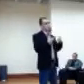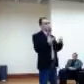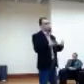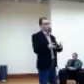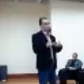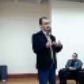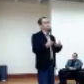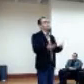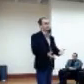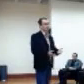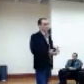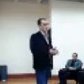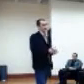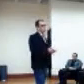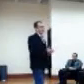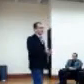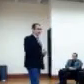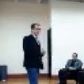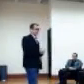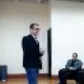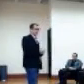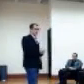Permiso. Gracias.